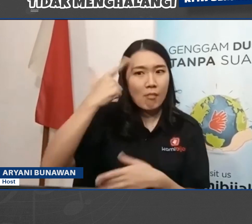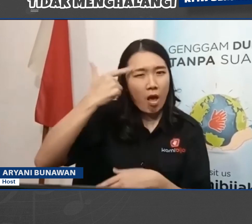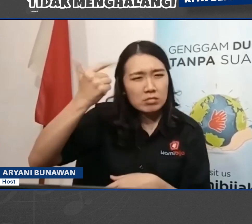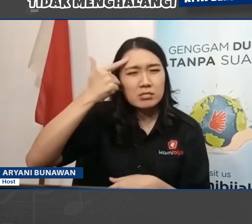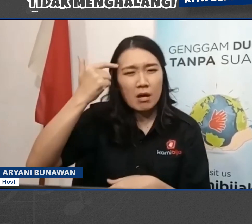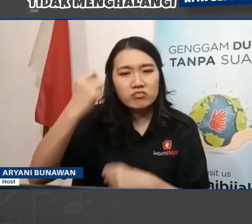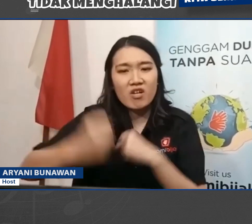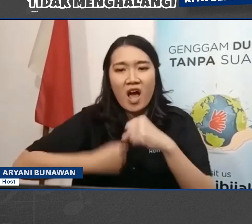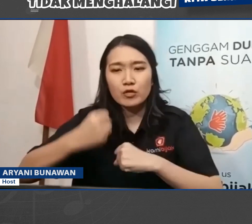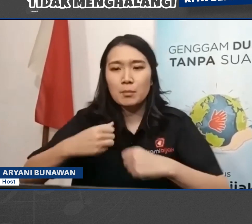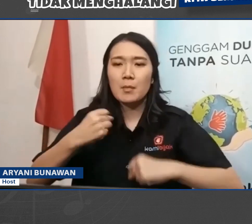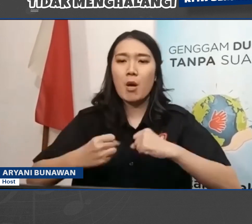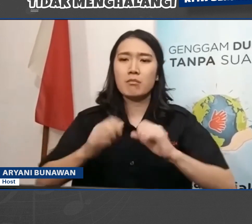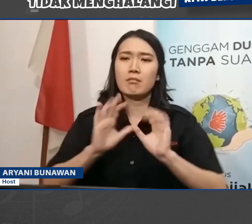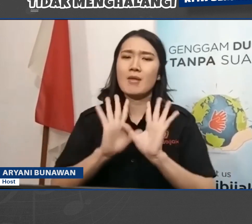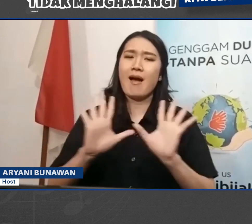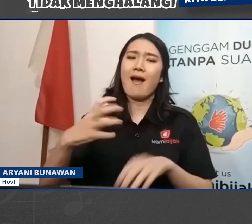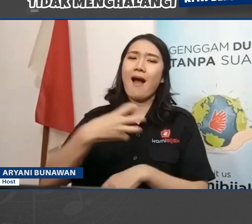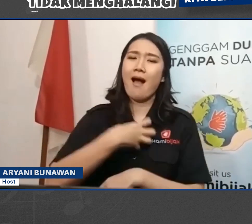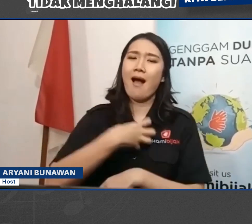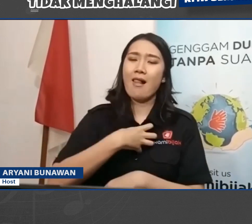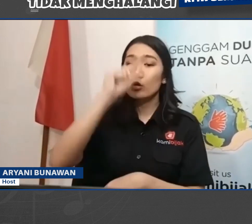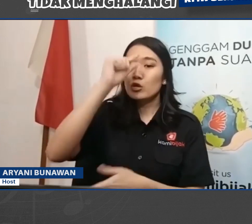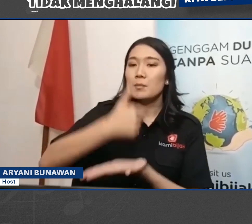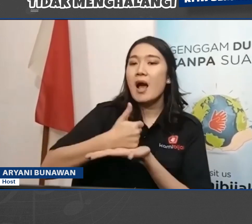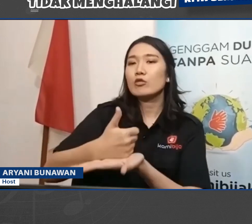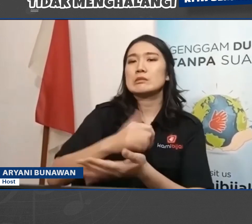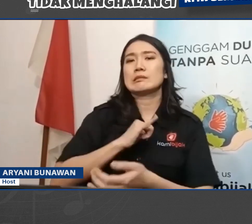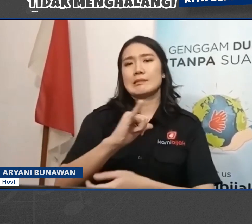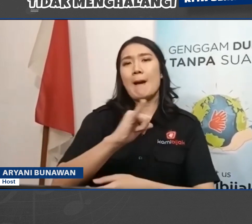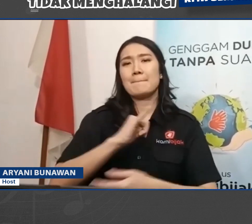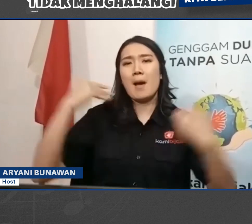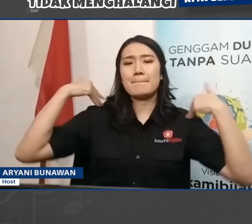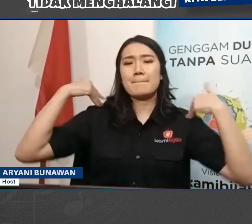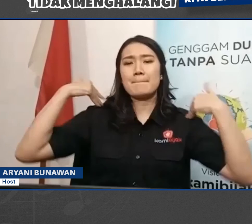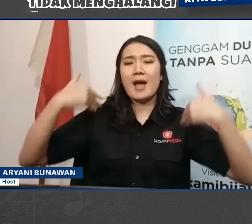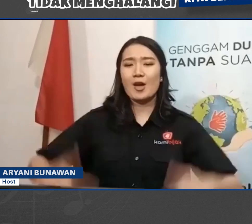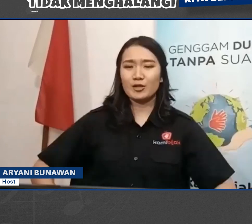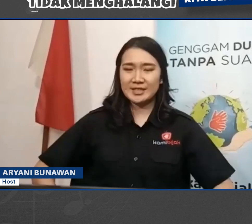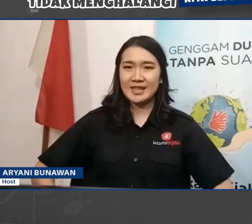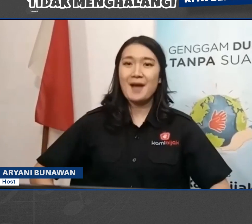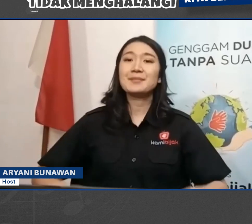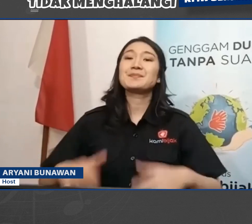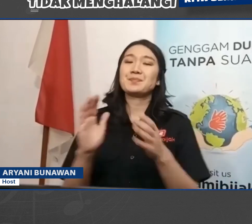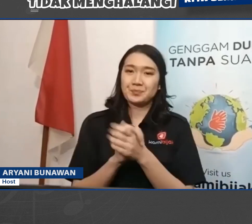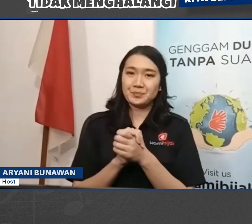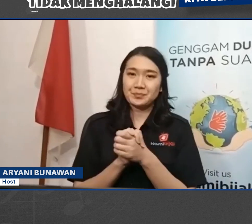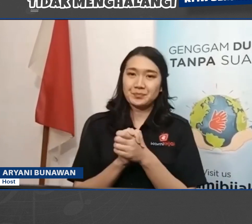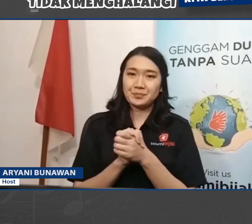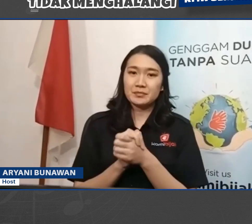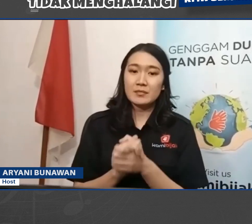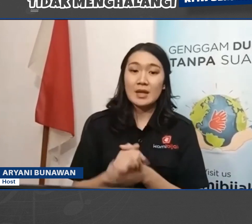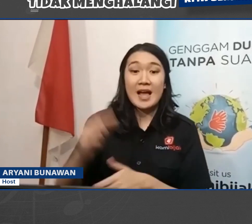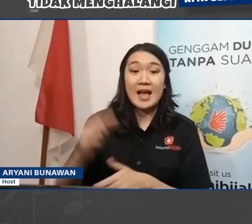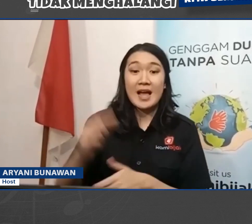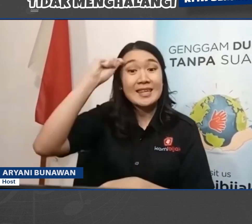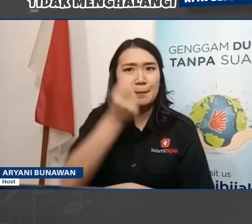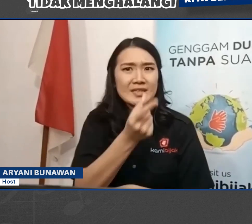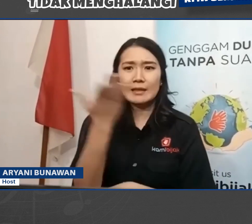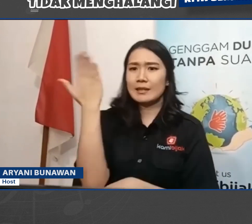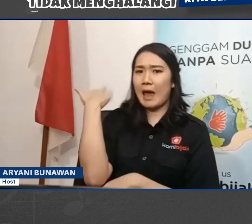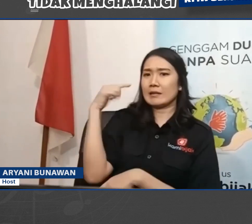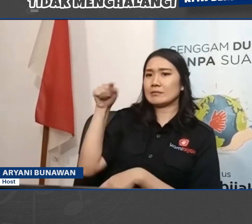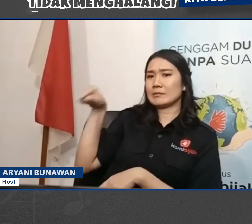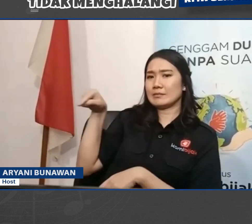keterbatasan dalam penglihatan, tapi beliau tetap belajar dan aktif melakukan banyak hal untuk membantu sesama